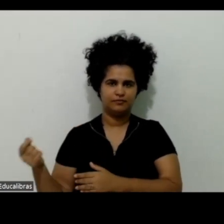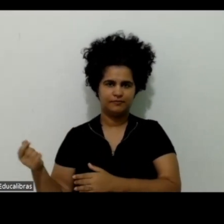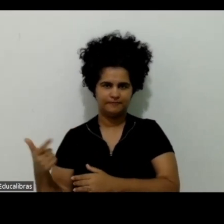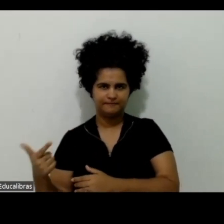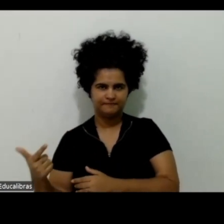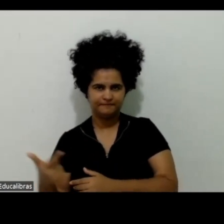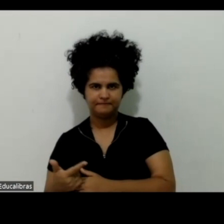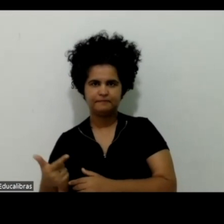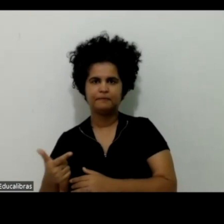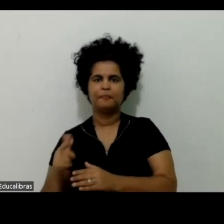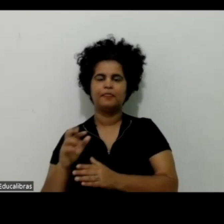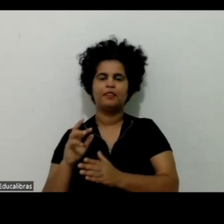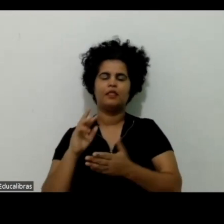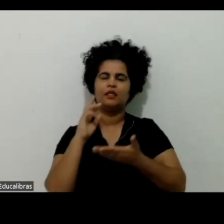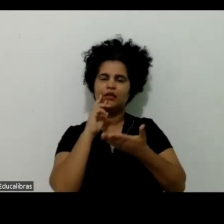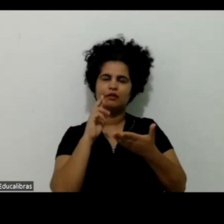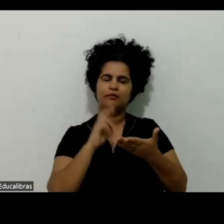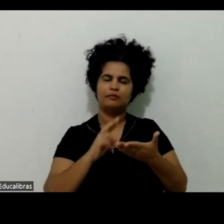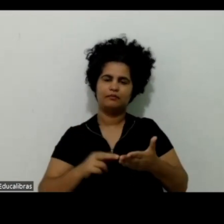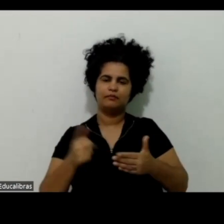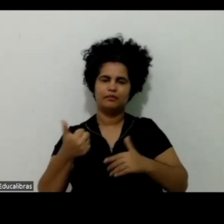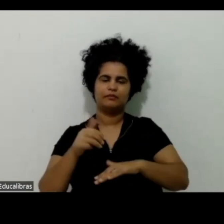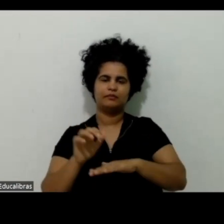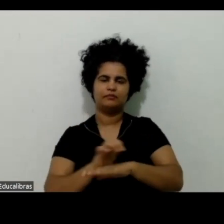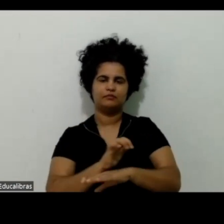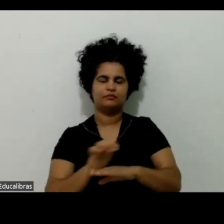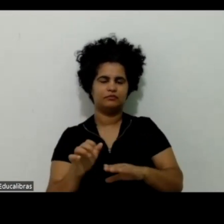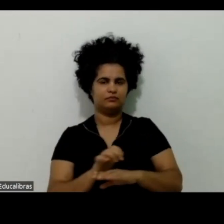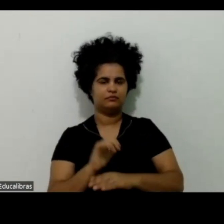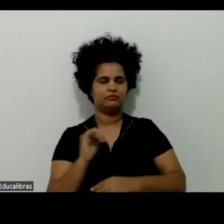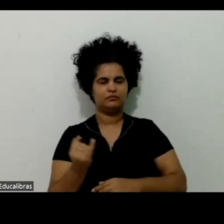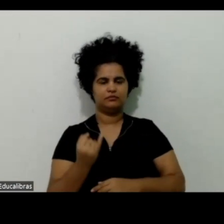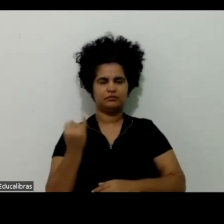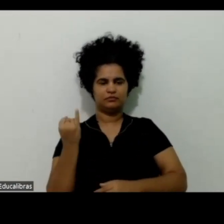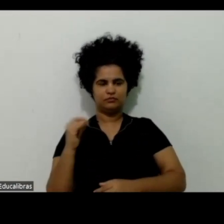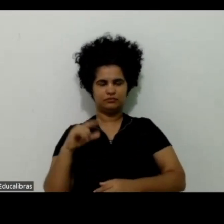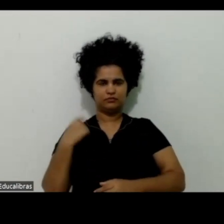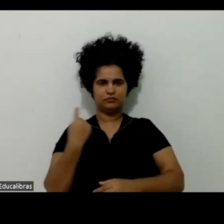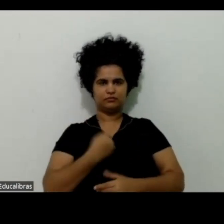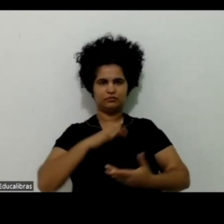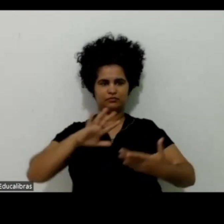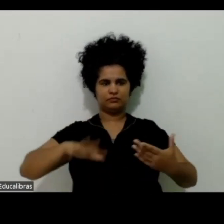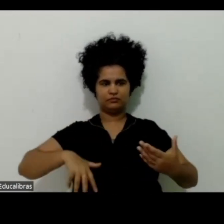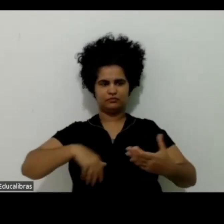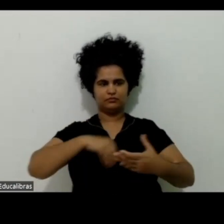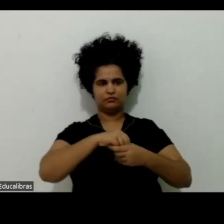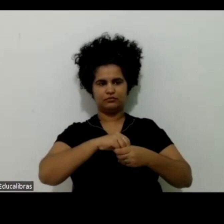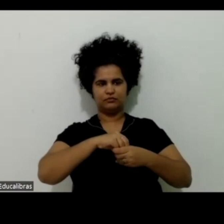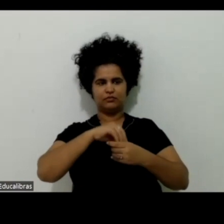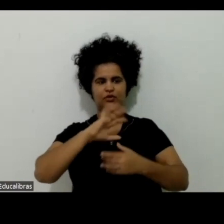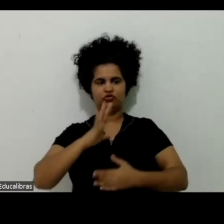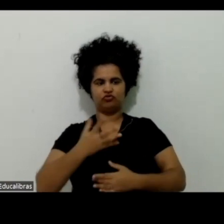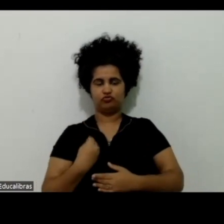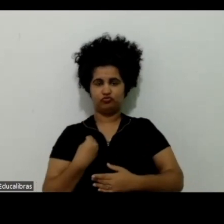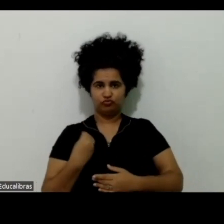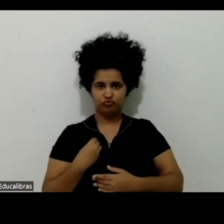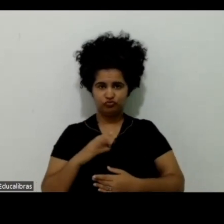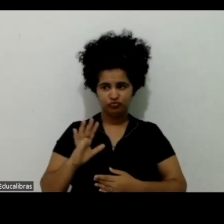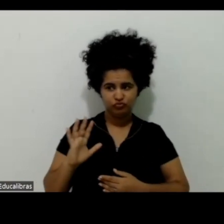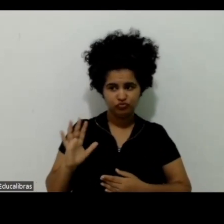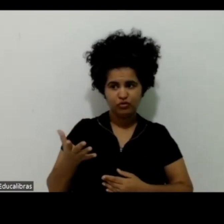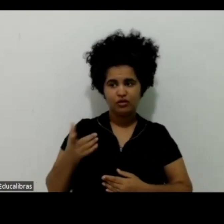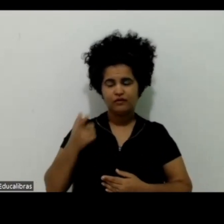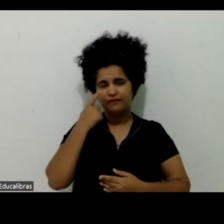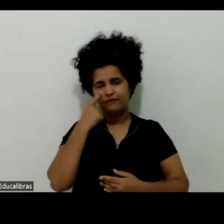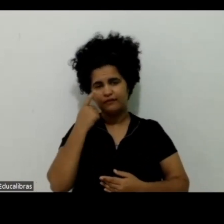talvez possa ter uma primeira estratégia importante para a gente incorporar, ou se já existe, né, para a gente qualificar no cotidiano